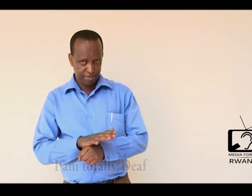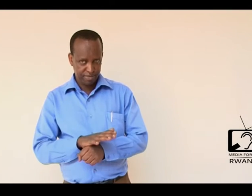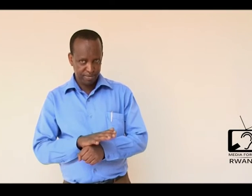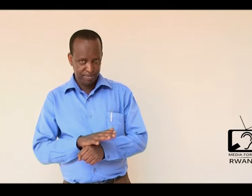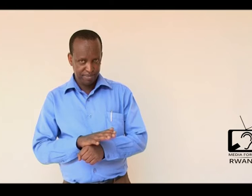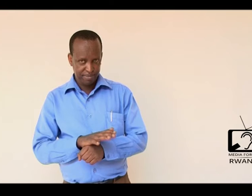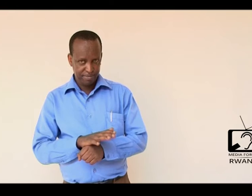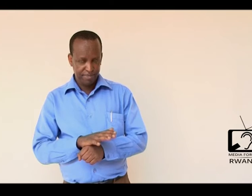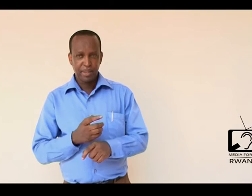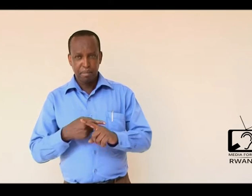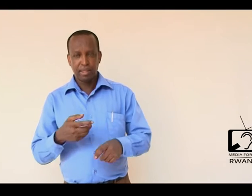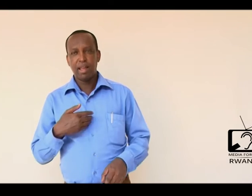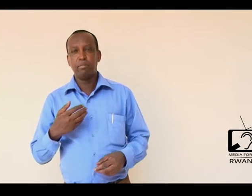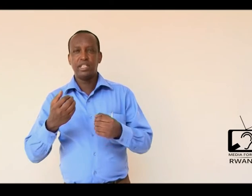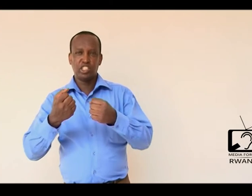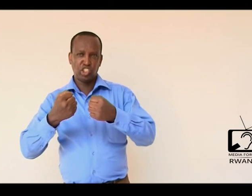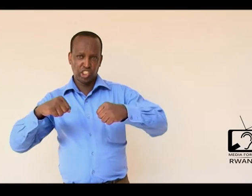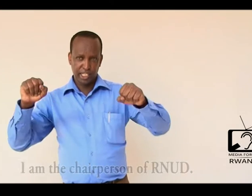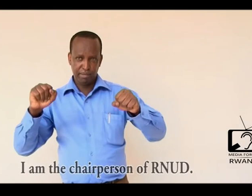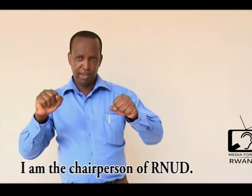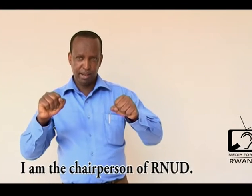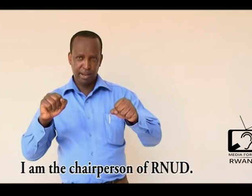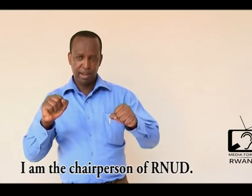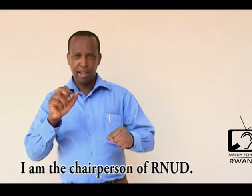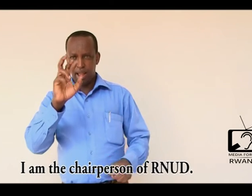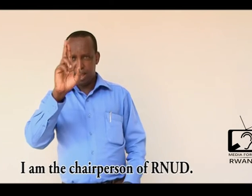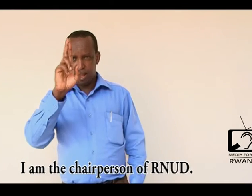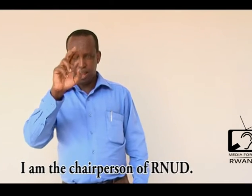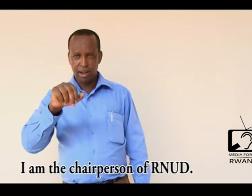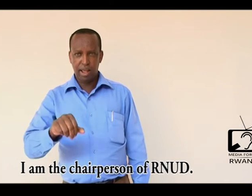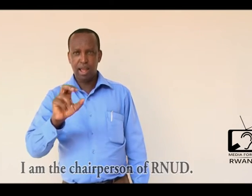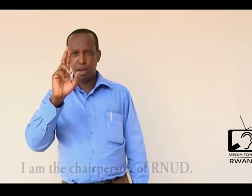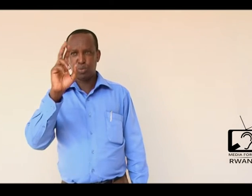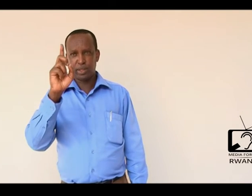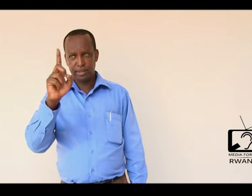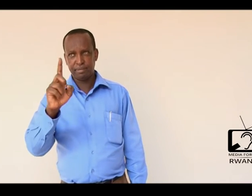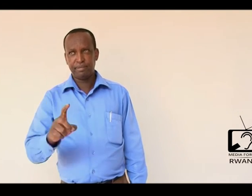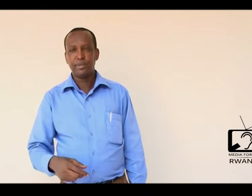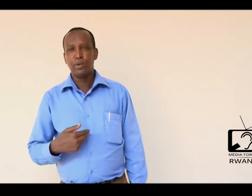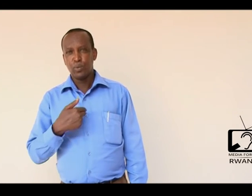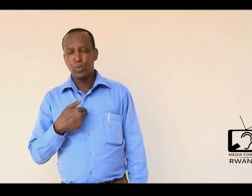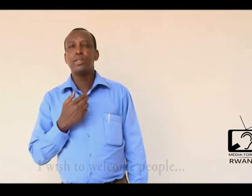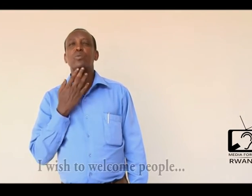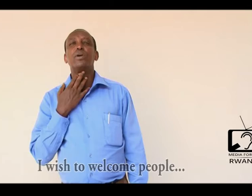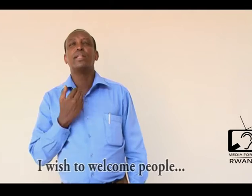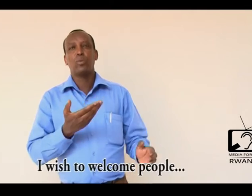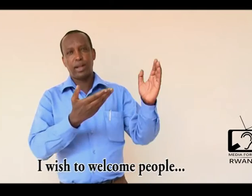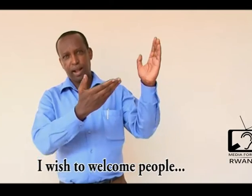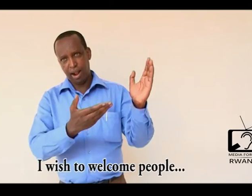ubumuga bwo kutumva no kutavuga mpagarariye ubumwe nyarwanda bw'abafite ubumuga bwo kutumva